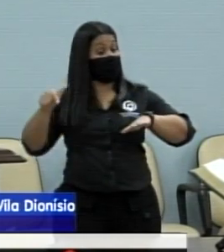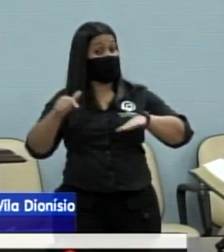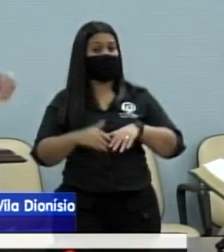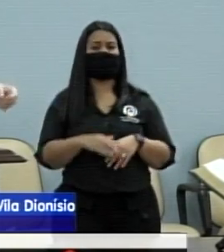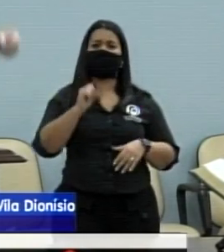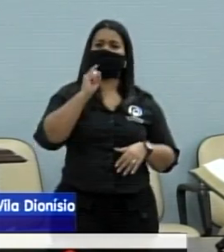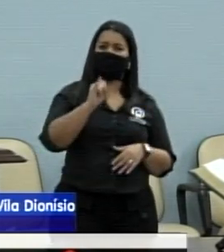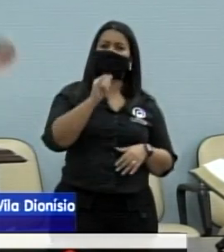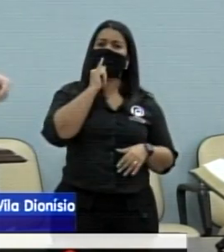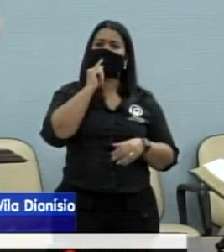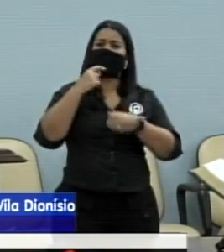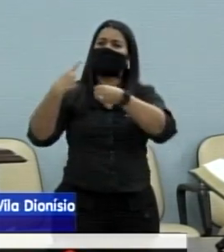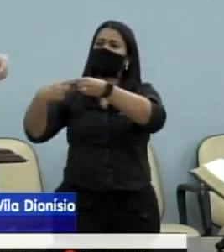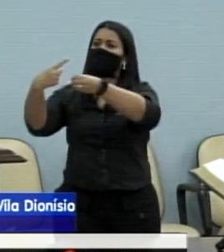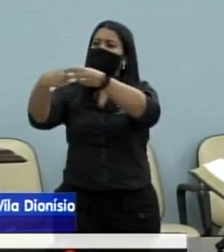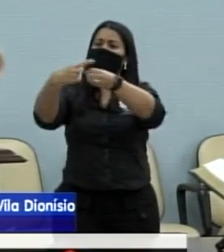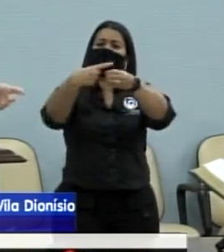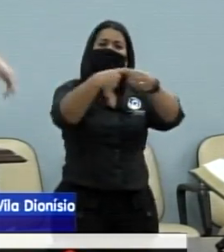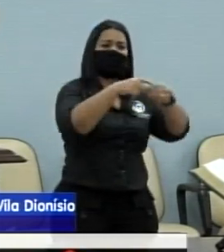Se cidades que são